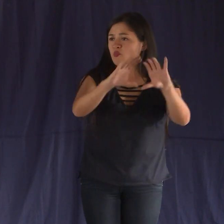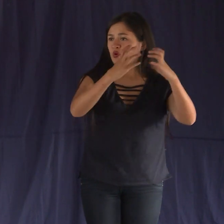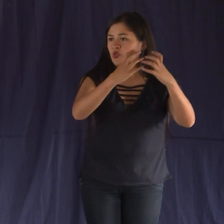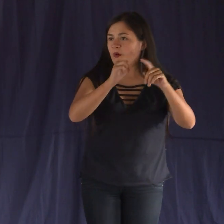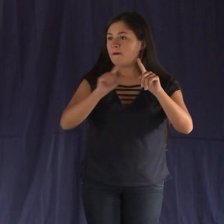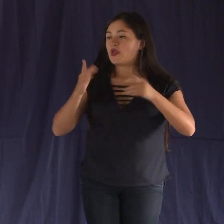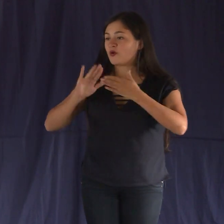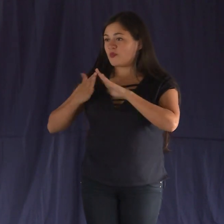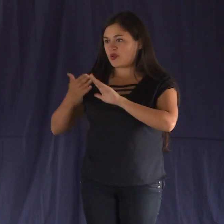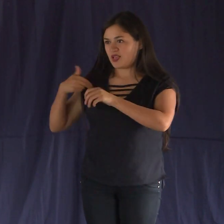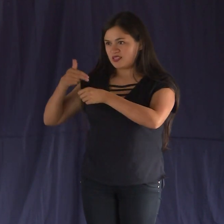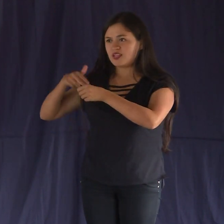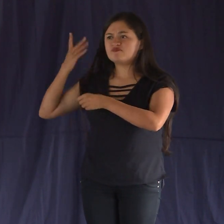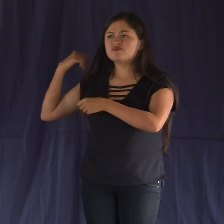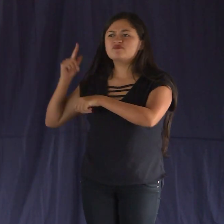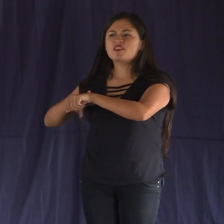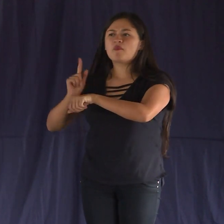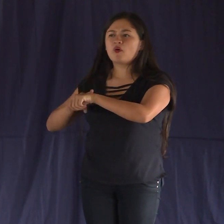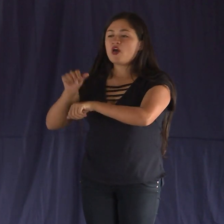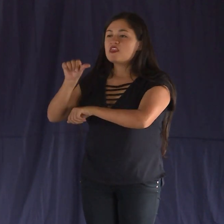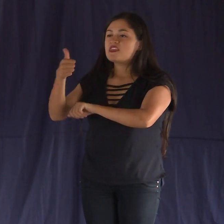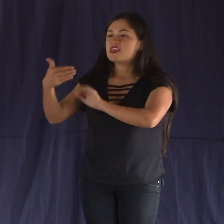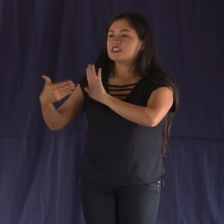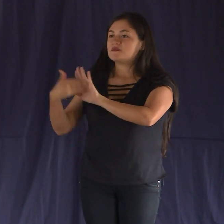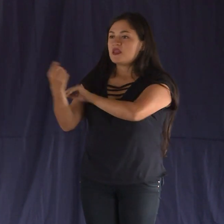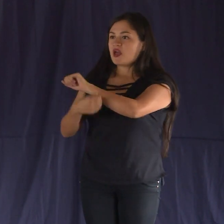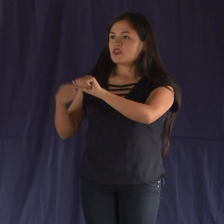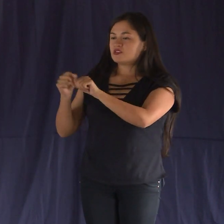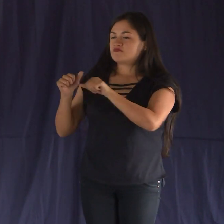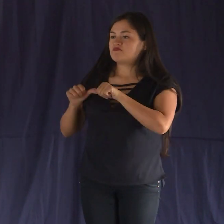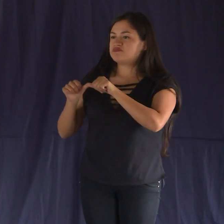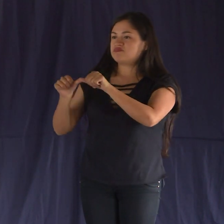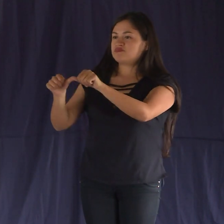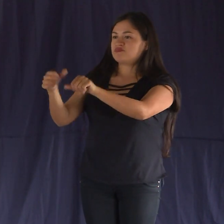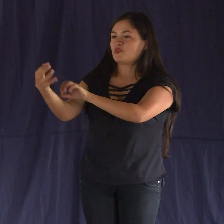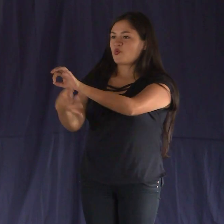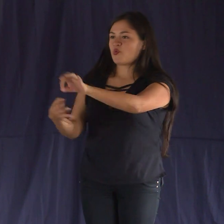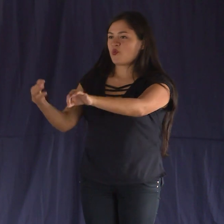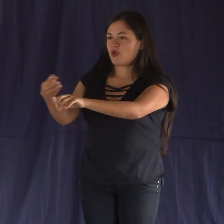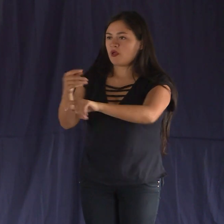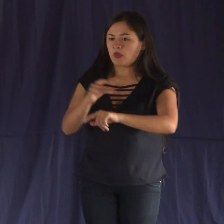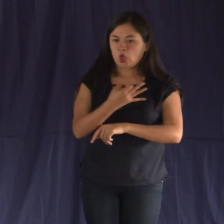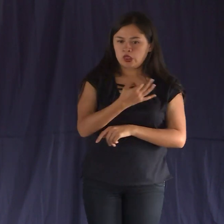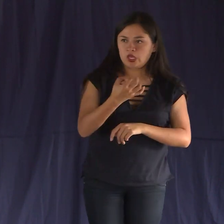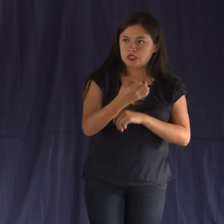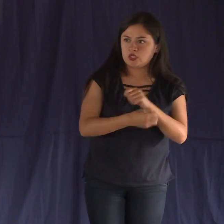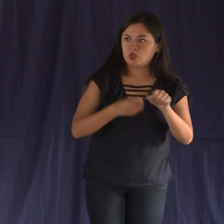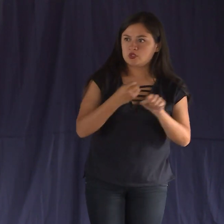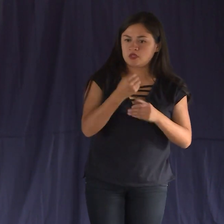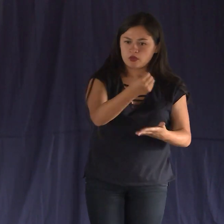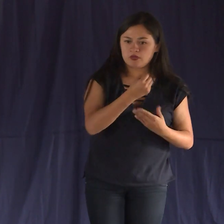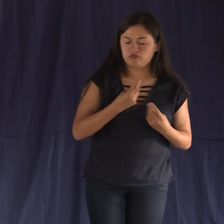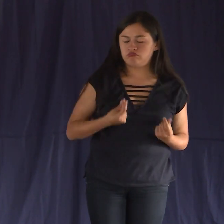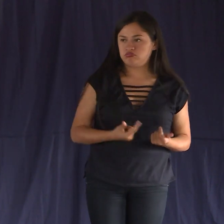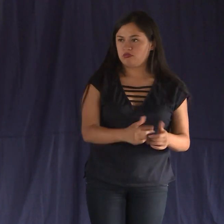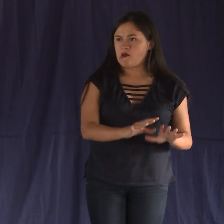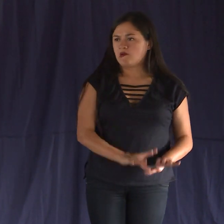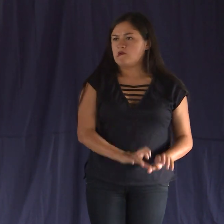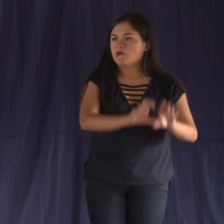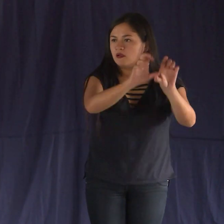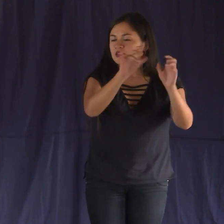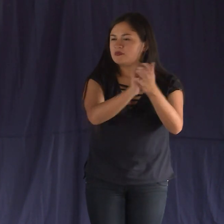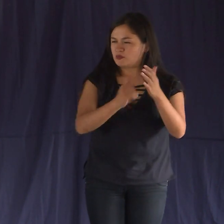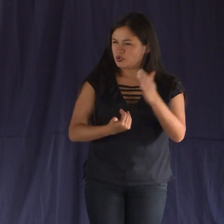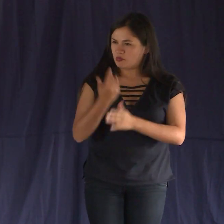nuestras comunidades lo han mantenido. Entonces, de esta manera, empiezo a indagar un poco en las prácticas